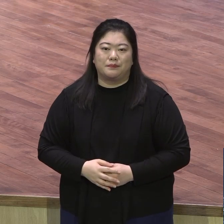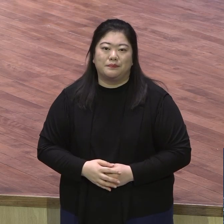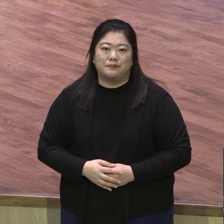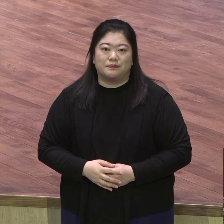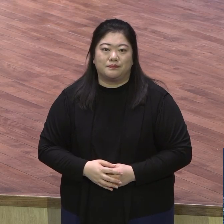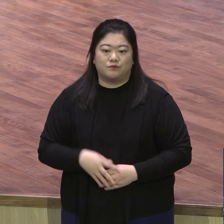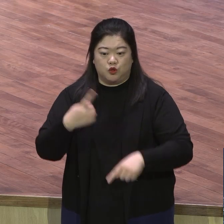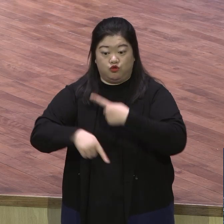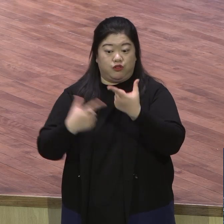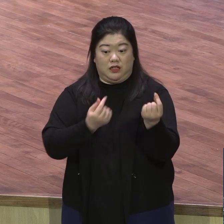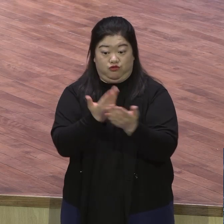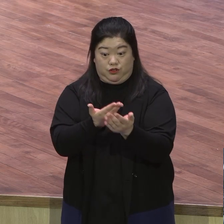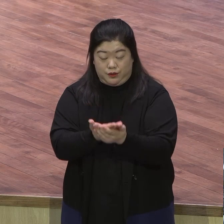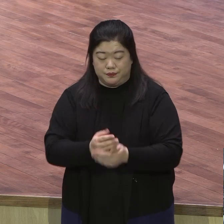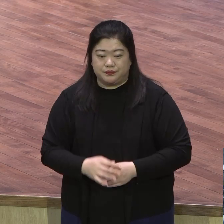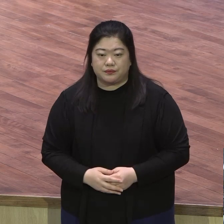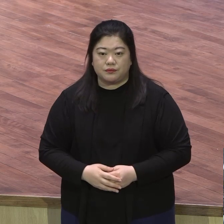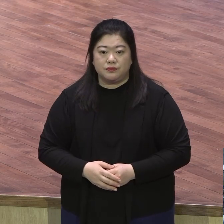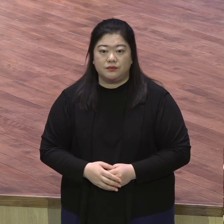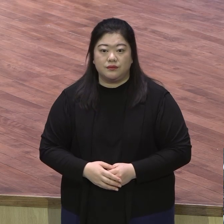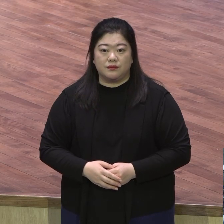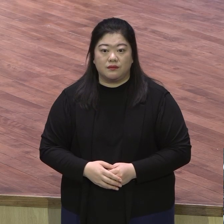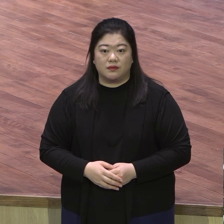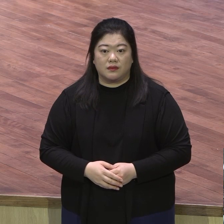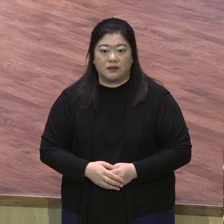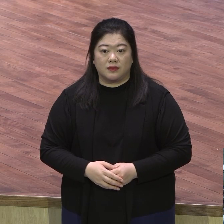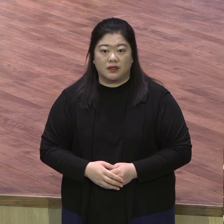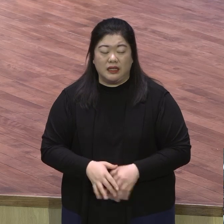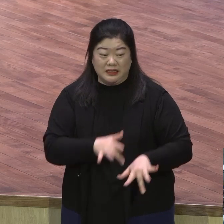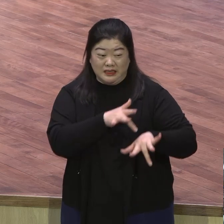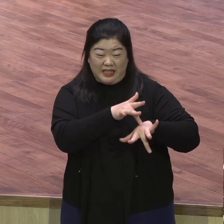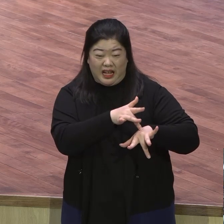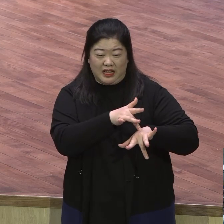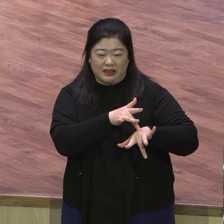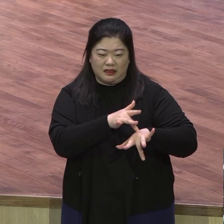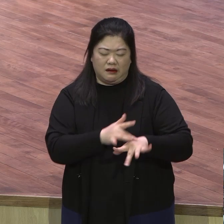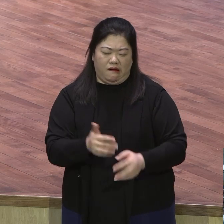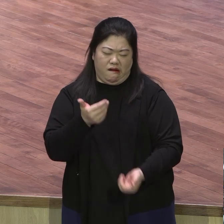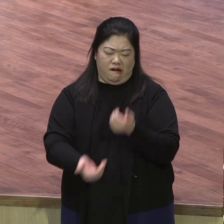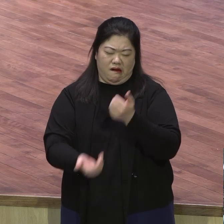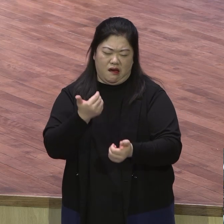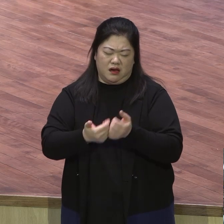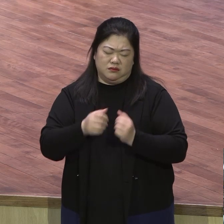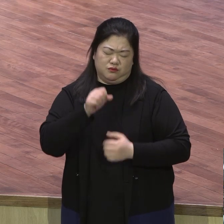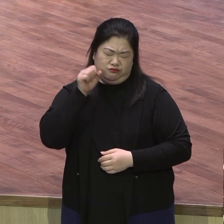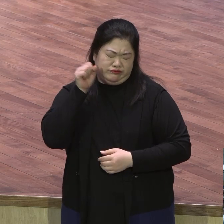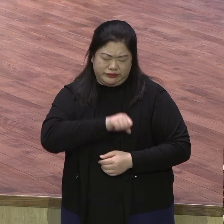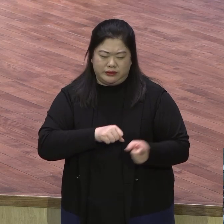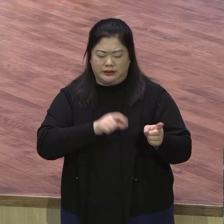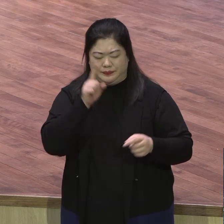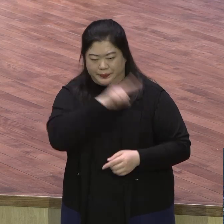따라서 하죠. 사단이 갈라놓게 한다. 그거 말아야 돼요.